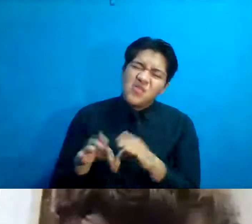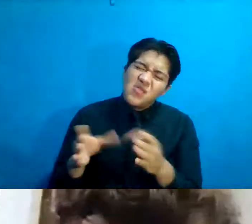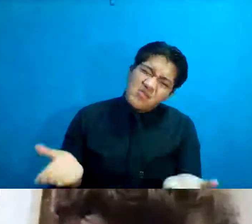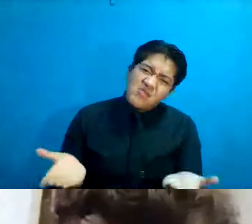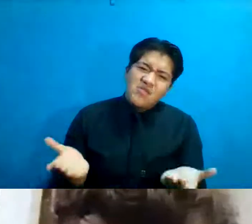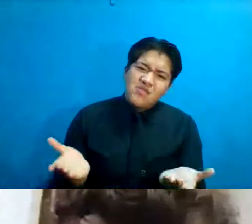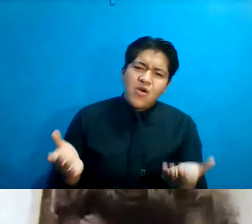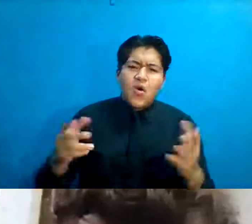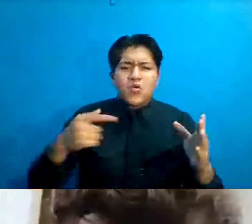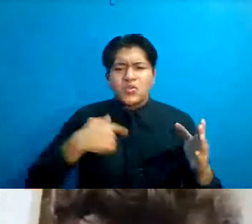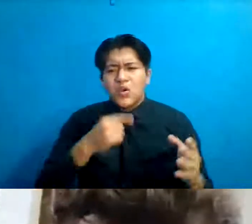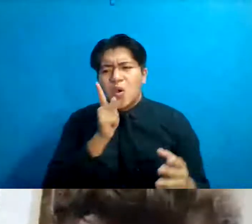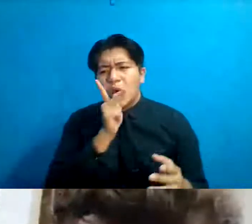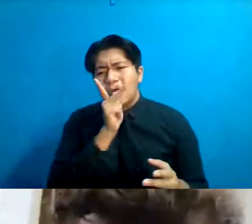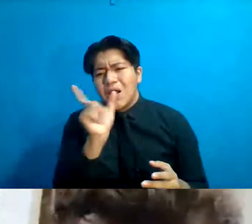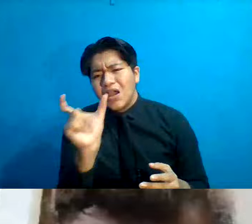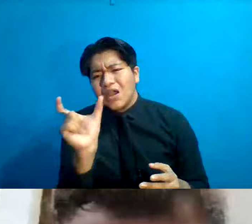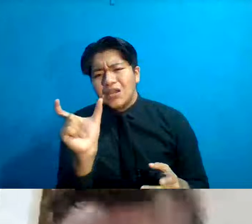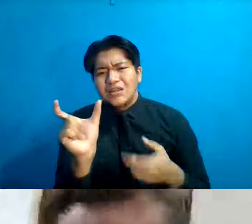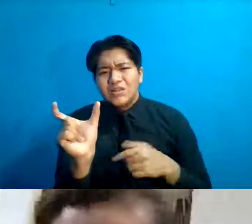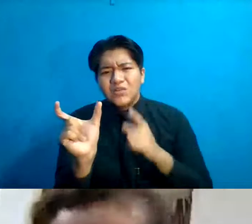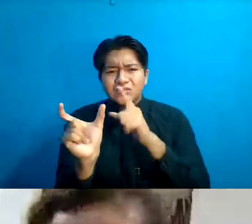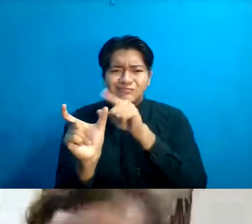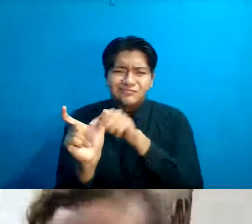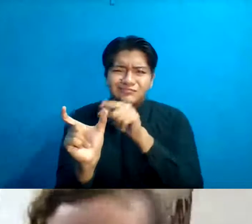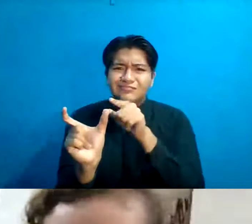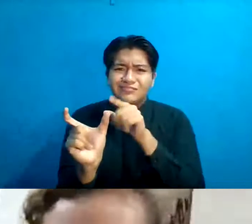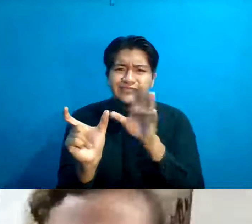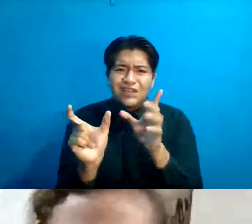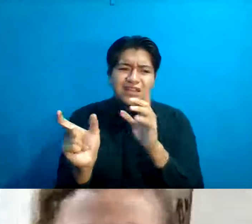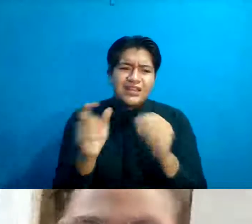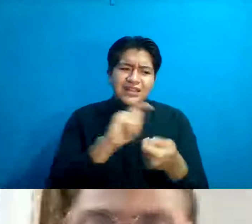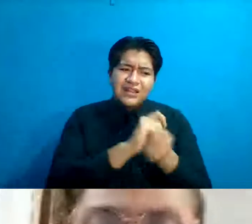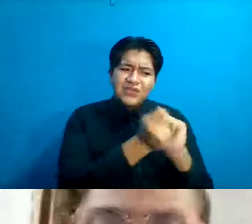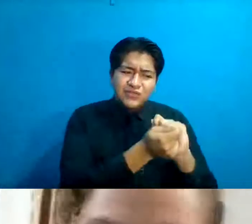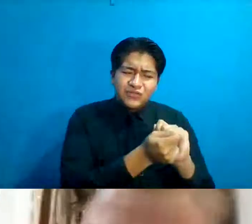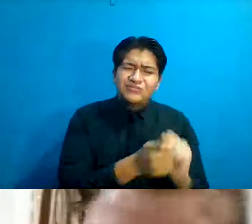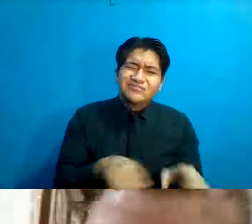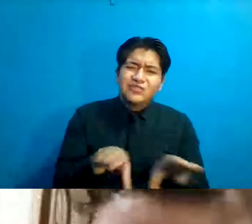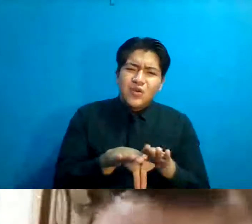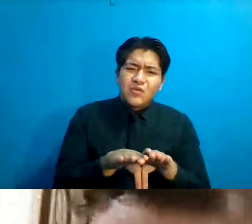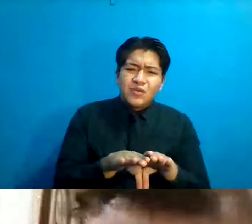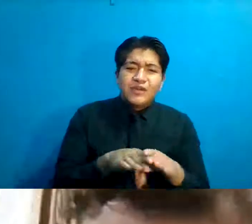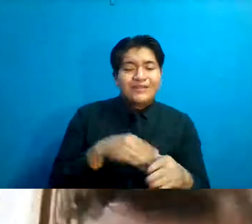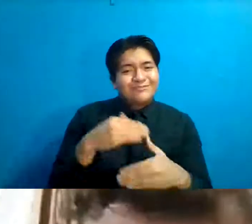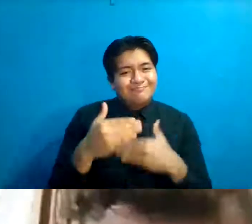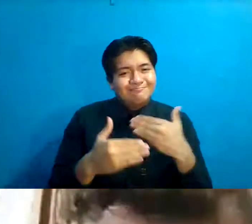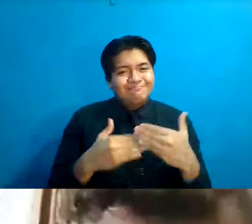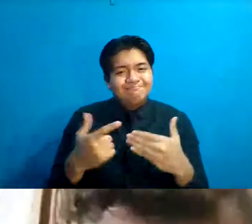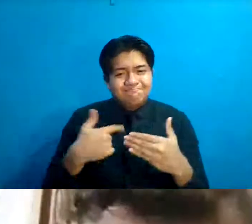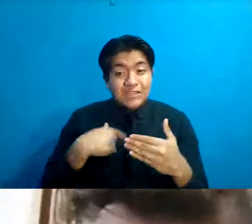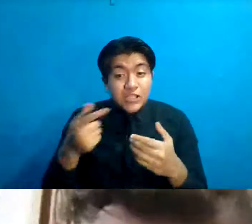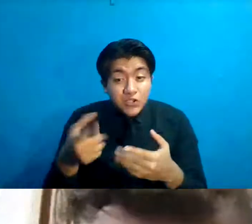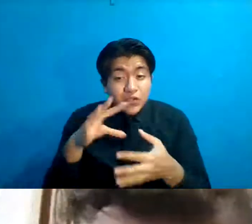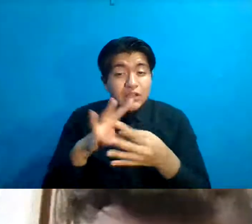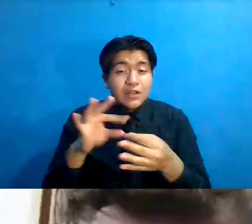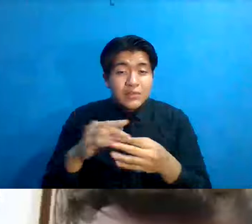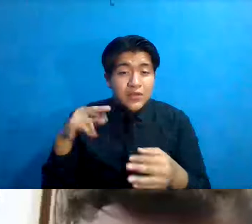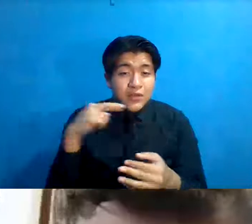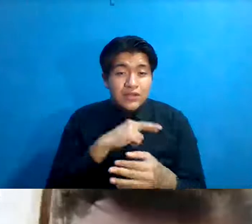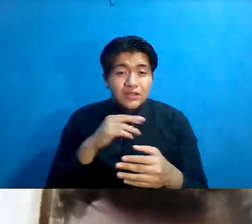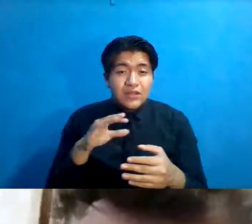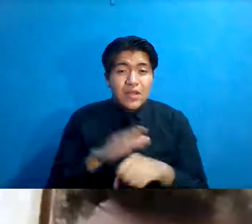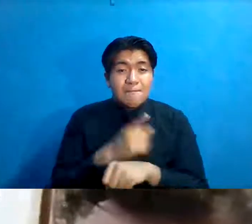qué palabra puedo encontrar para que pueda encuadrar mejor en esta traducción, etcétera. Y bueno, y menciono esto así de manera muy rápida porque esto